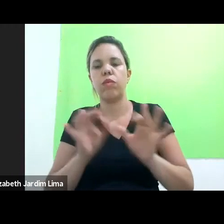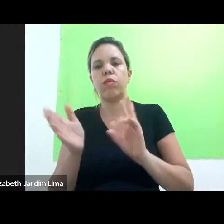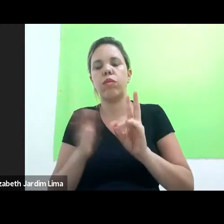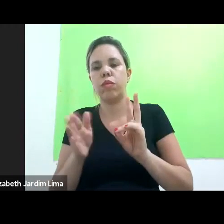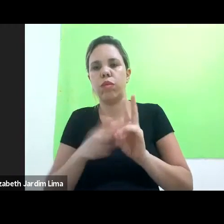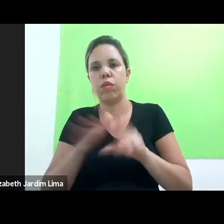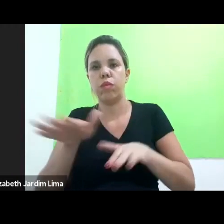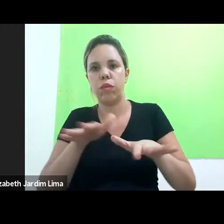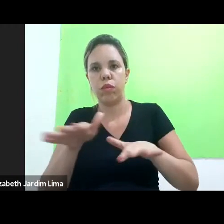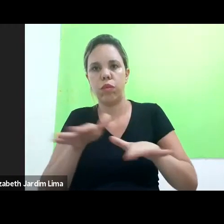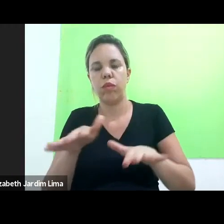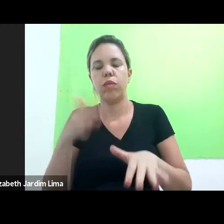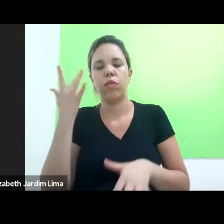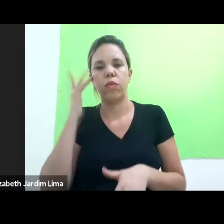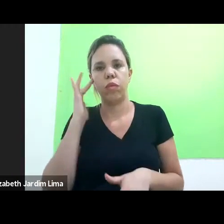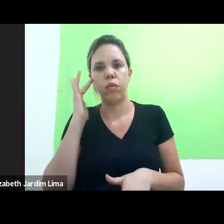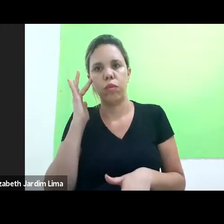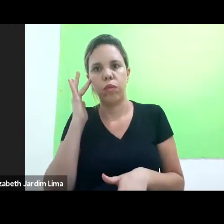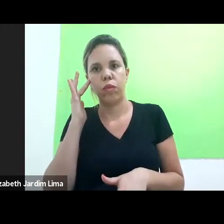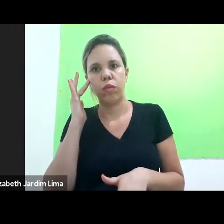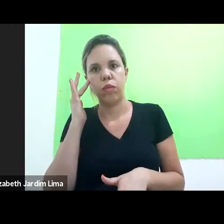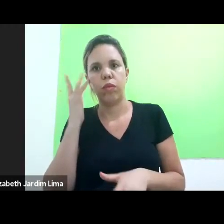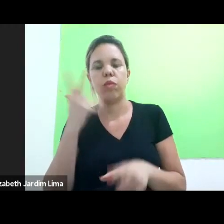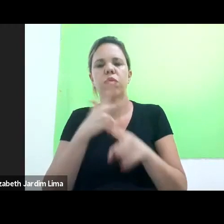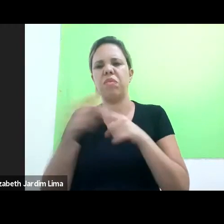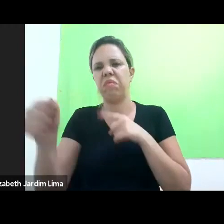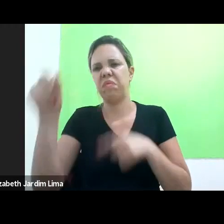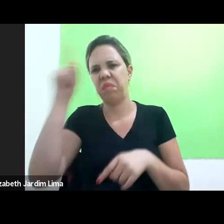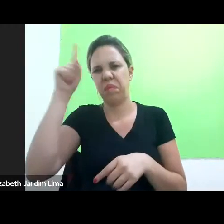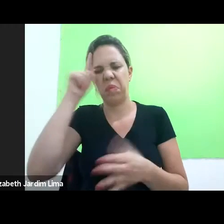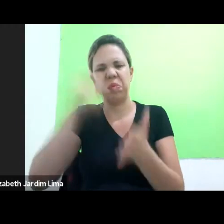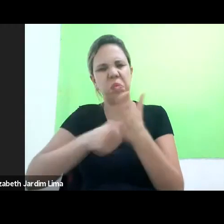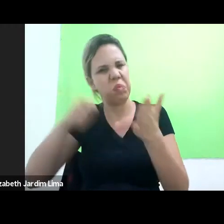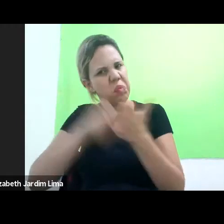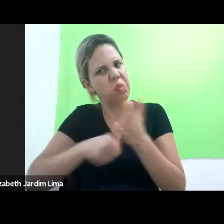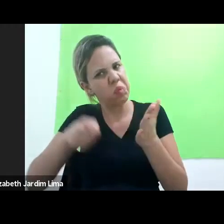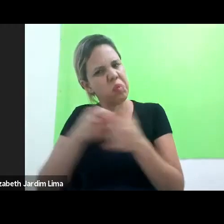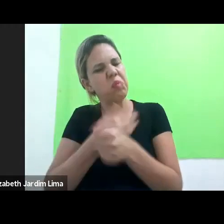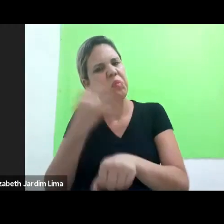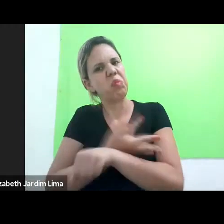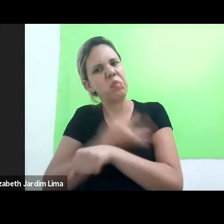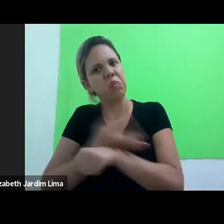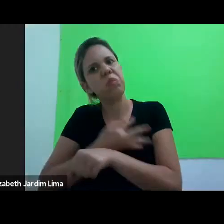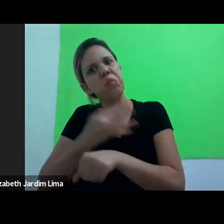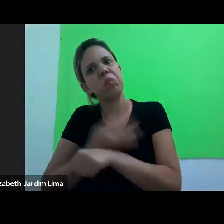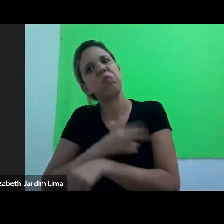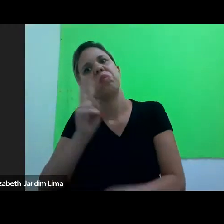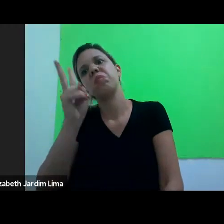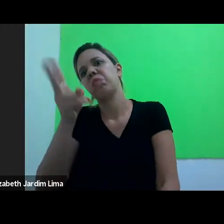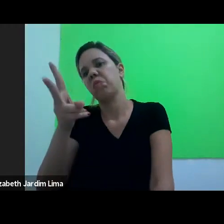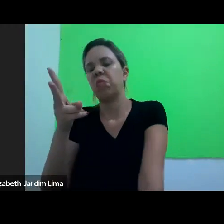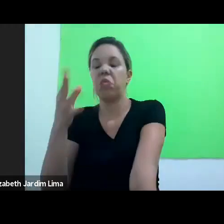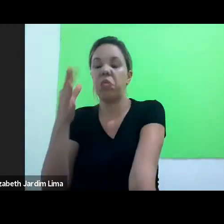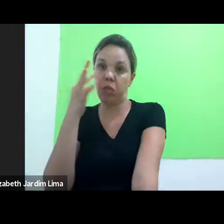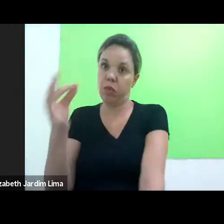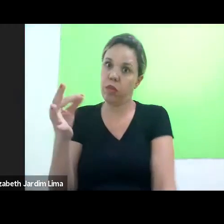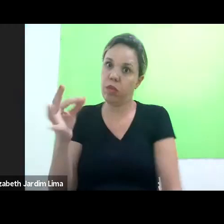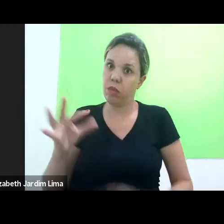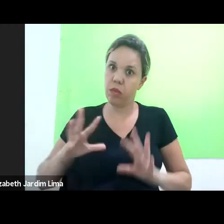indígena, eu acho que é matar um leão por dia, né? De estar aí sempre atento a todas